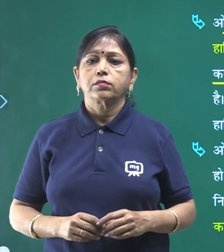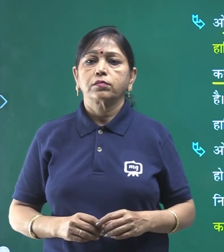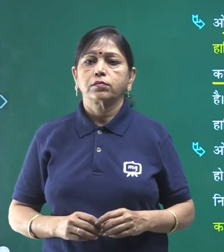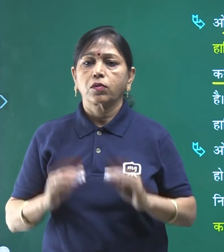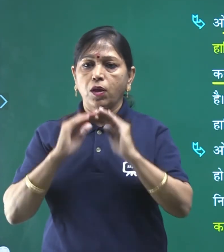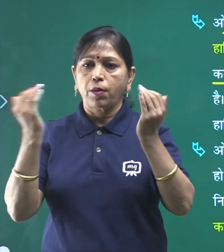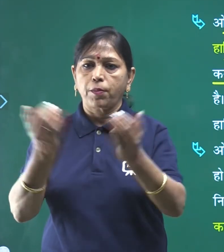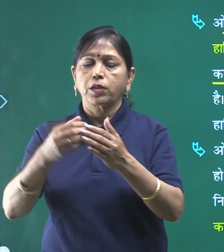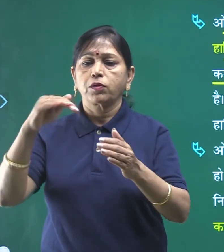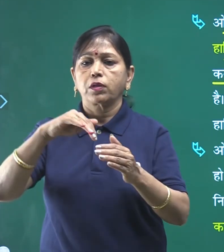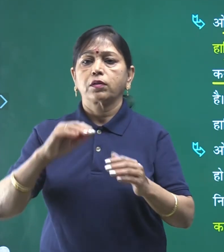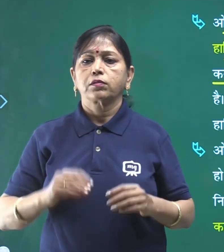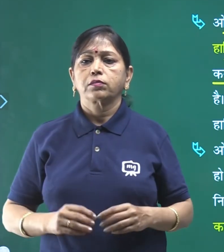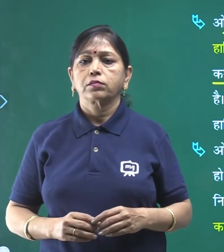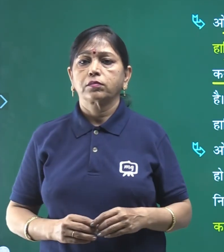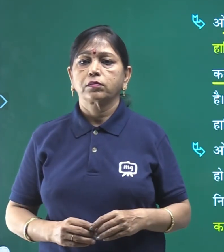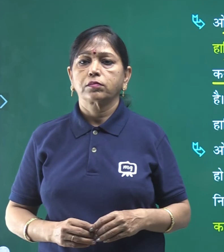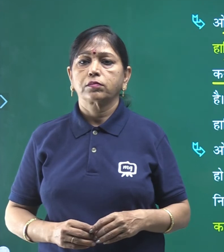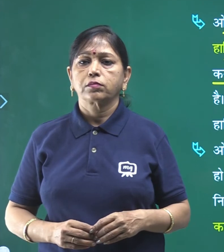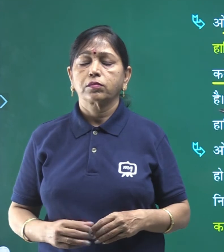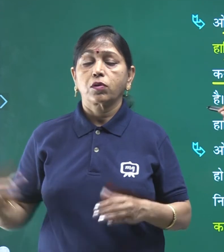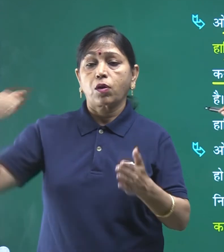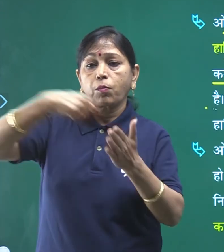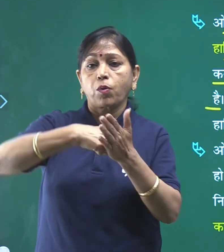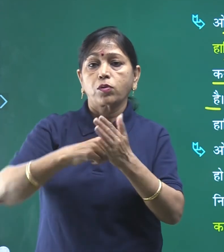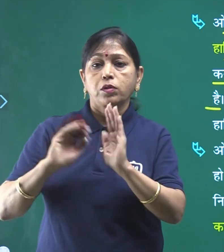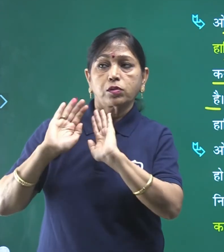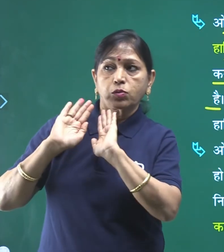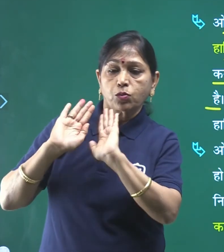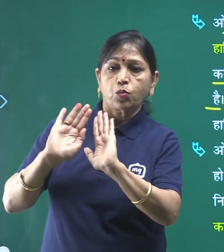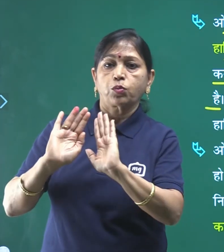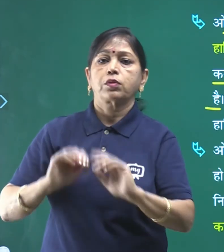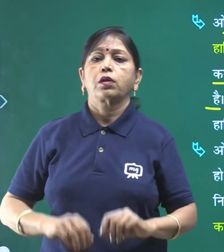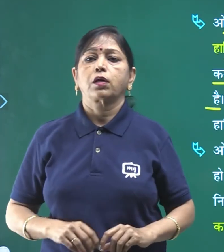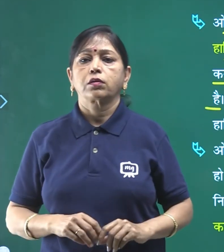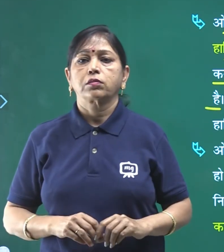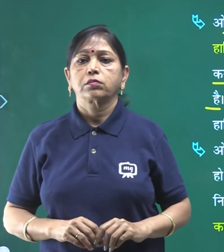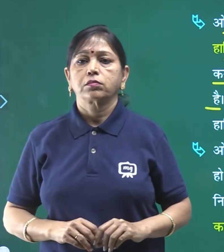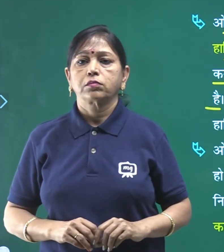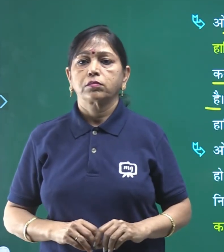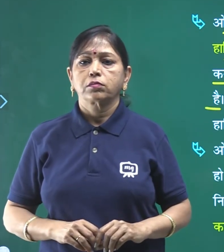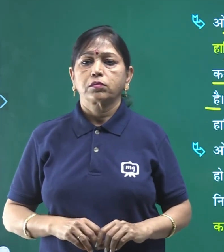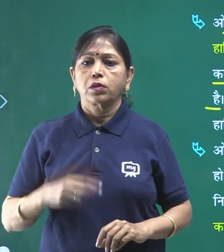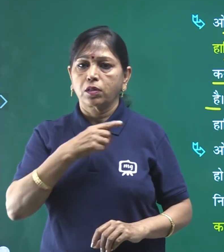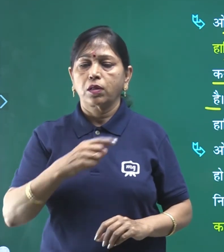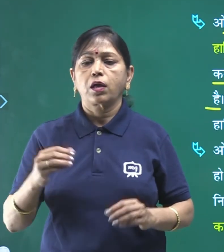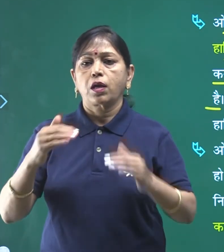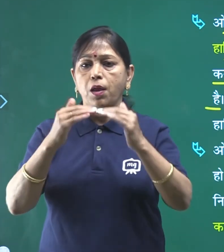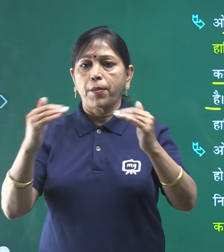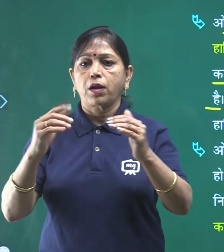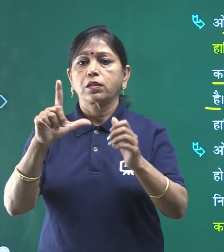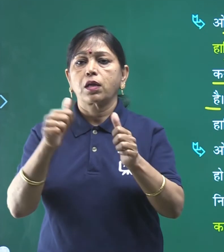कि पृथ्वी झाल पहुंचने से रोकती है कि यह प्राप्त